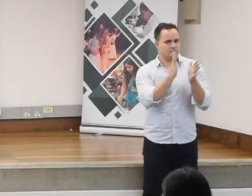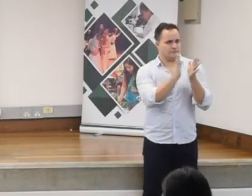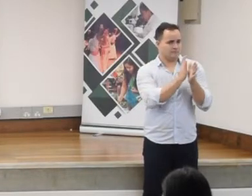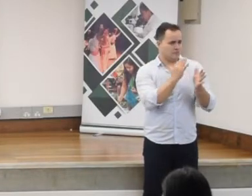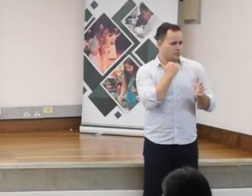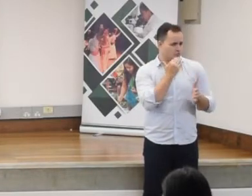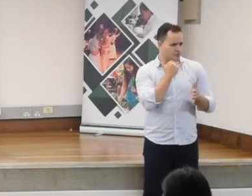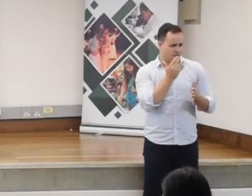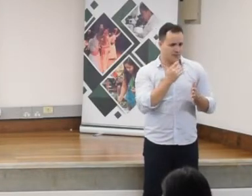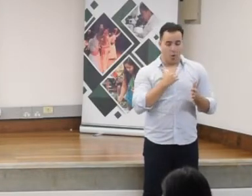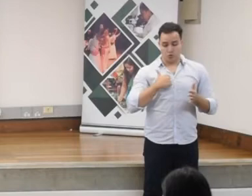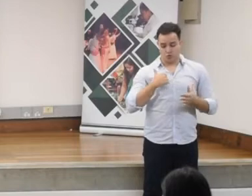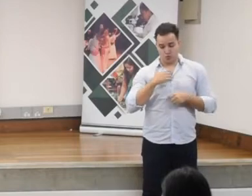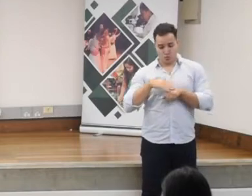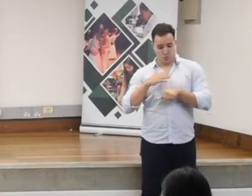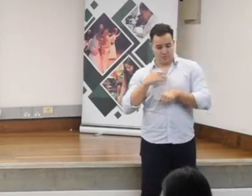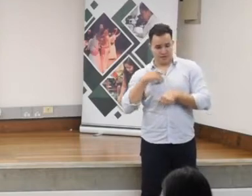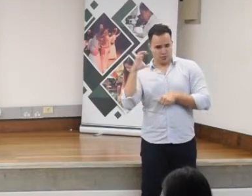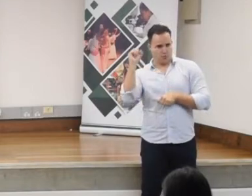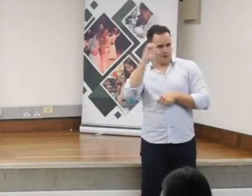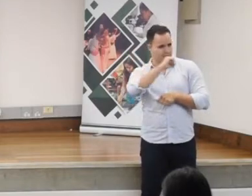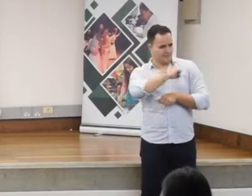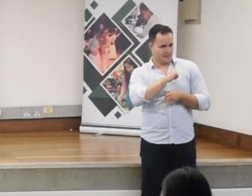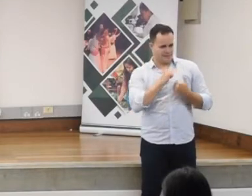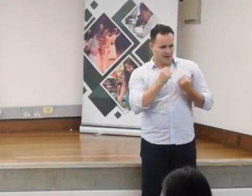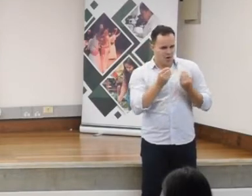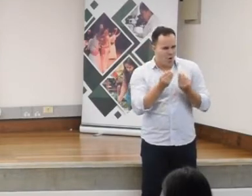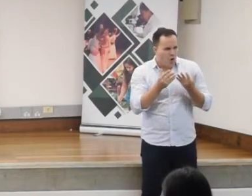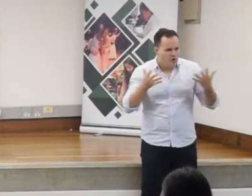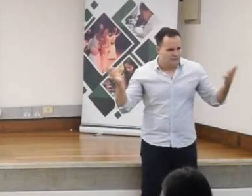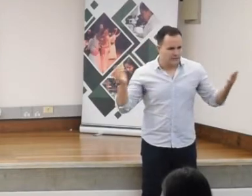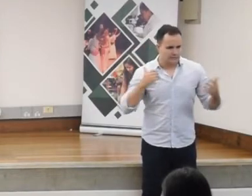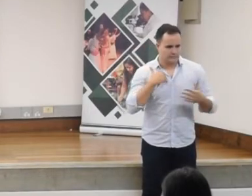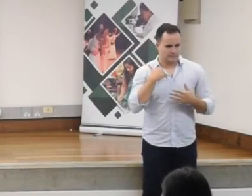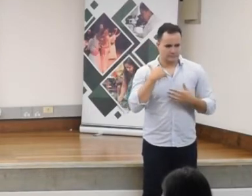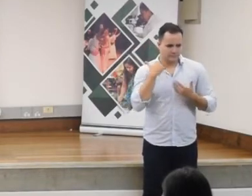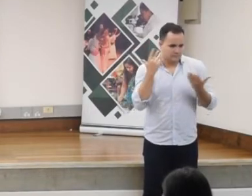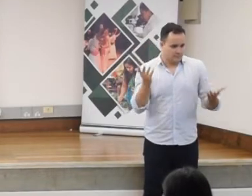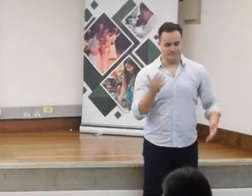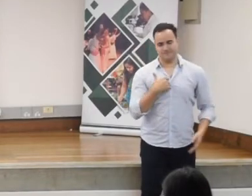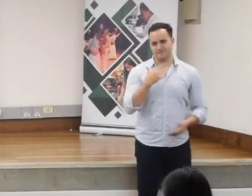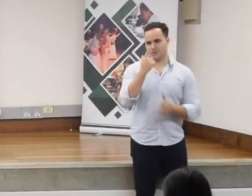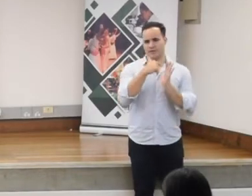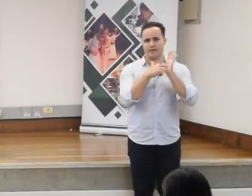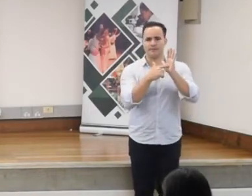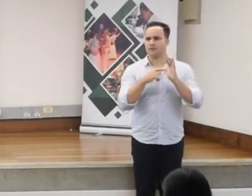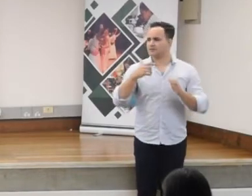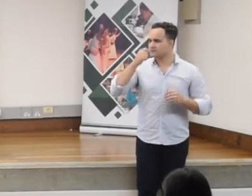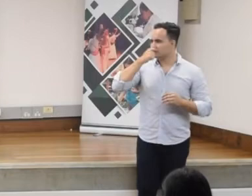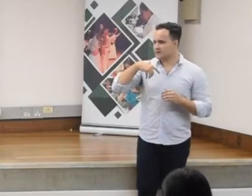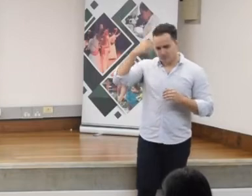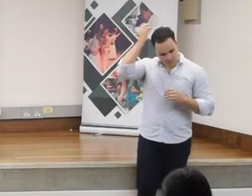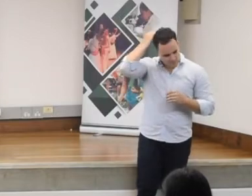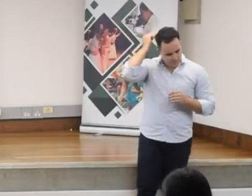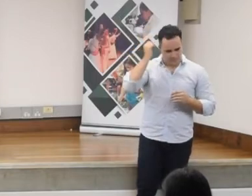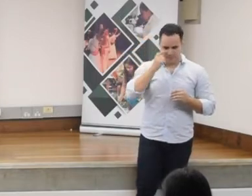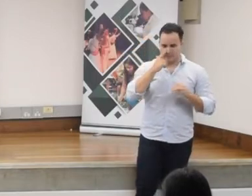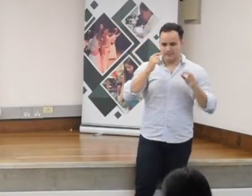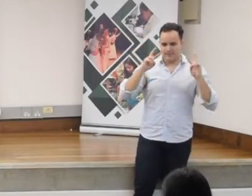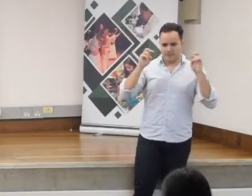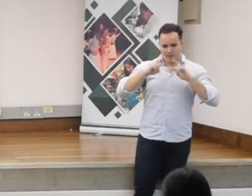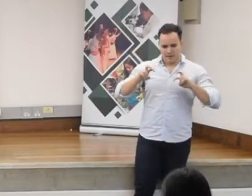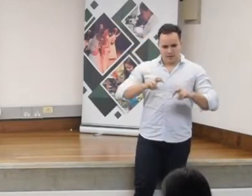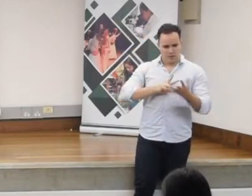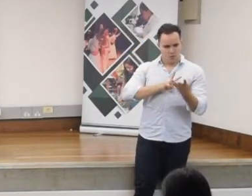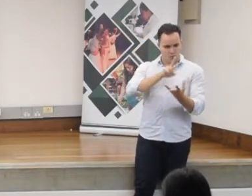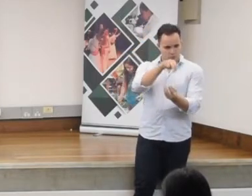cosa. Pero por ejemplo, cuando escuchaba a Sergio cuando hablaba de las investigaciones